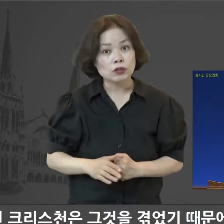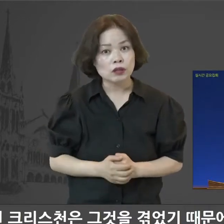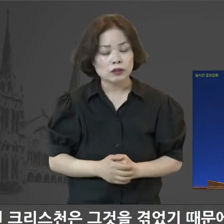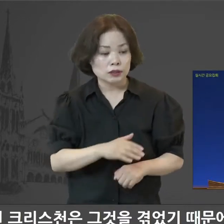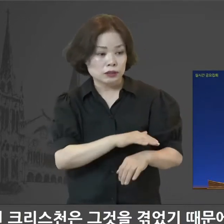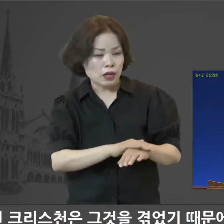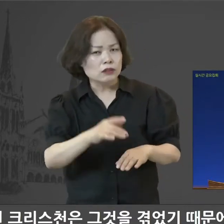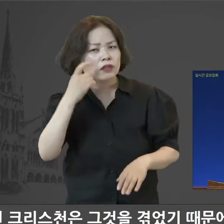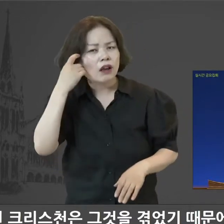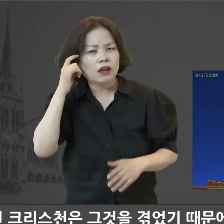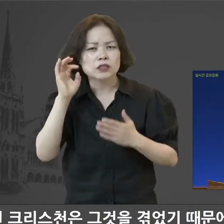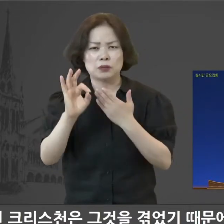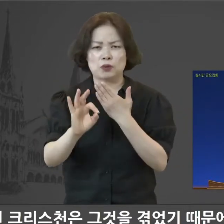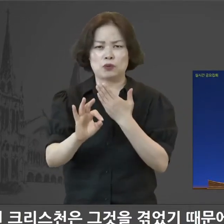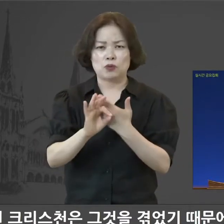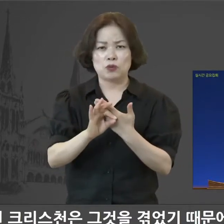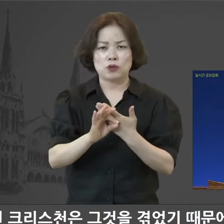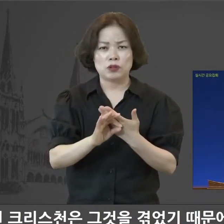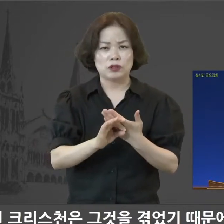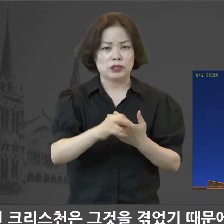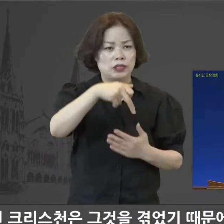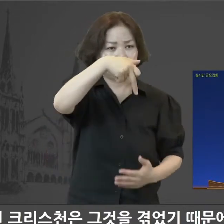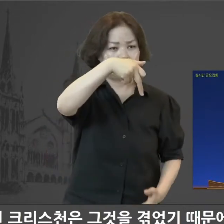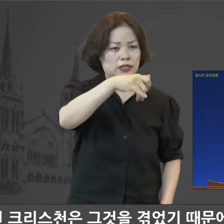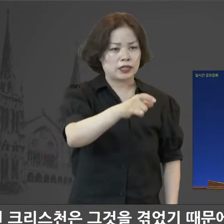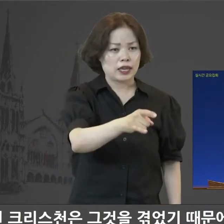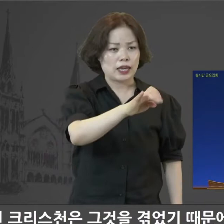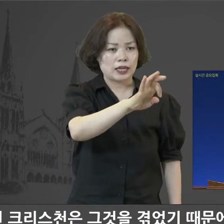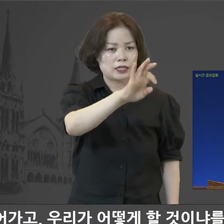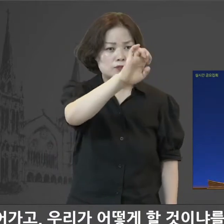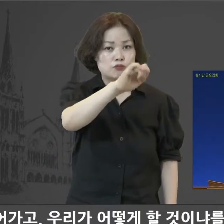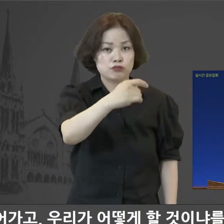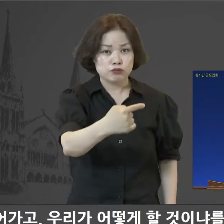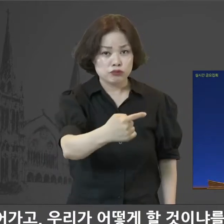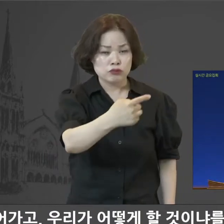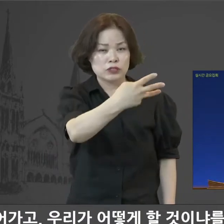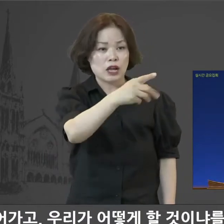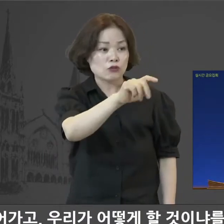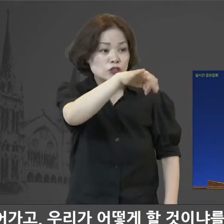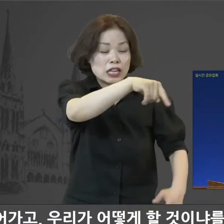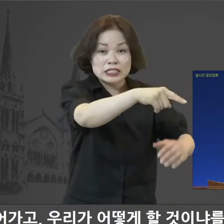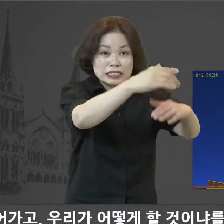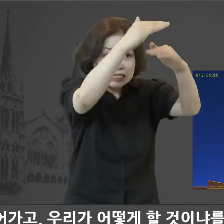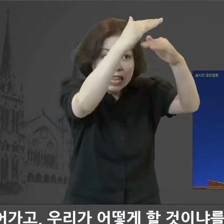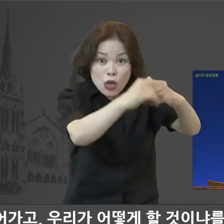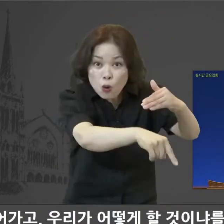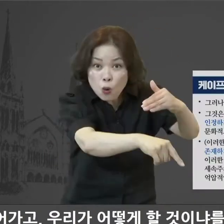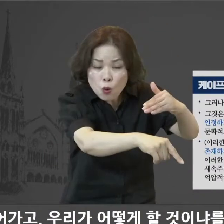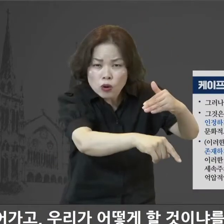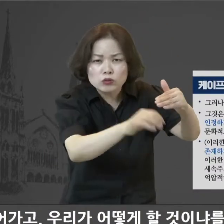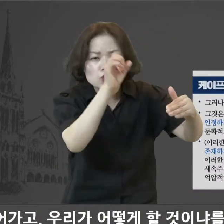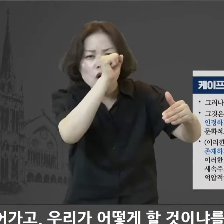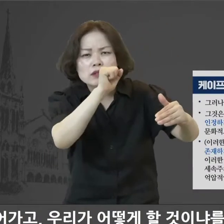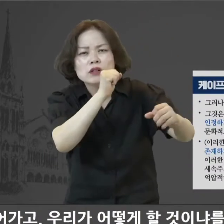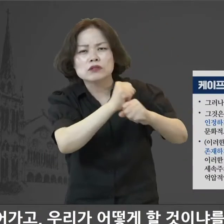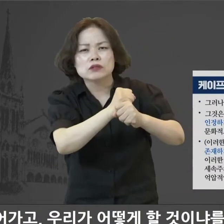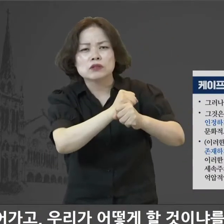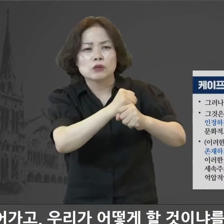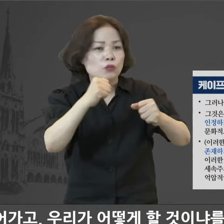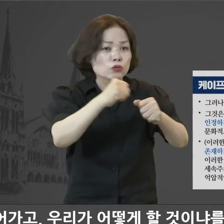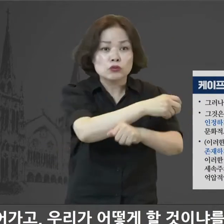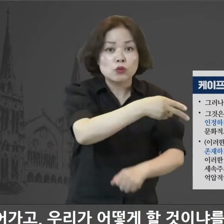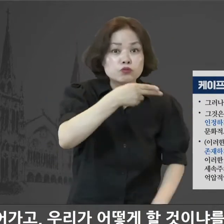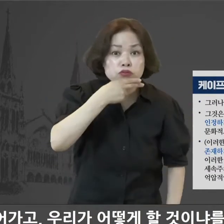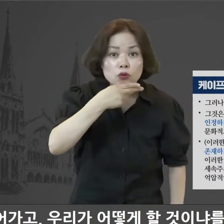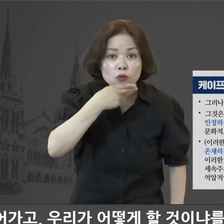잘 보시면, 제가 저 케이프타운 서약을 좋아하는 게 저 행동 강령에 폭력적으로 대응하라 이런 게 없어요.